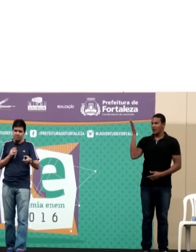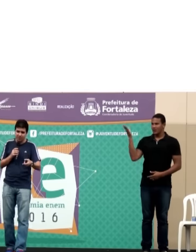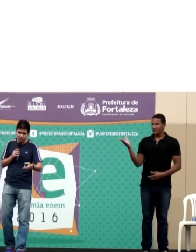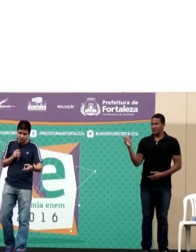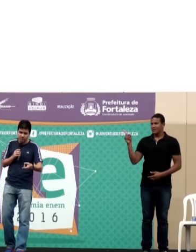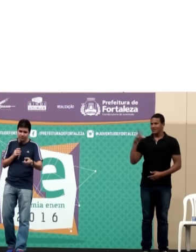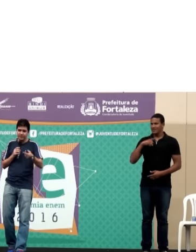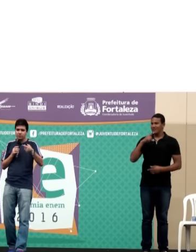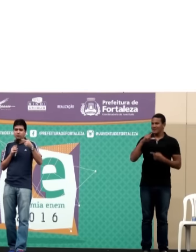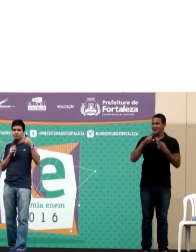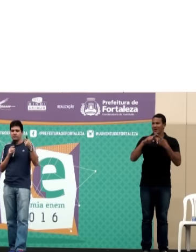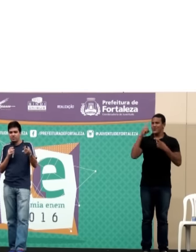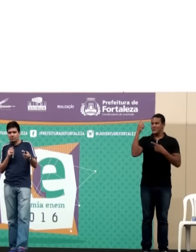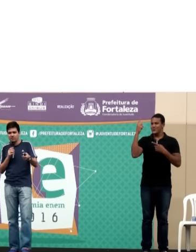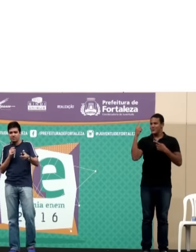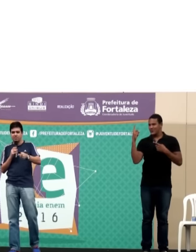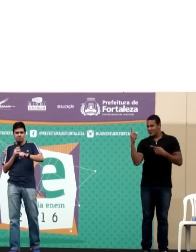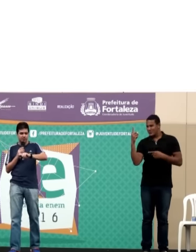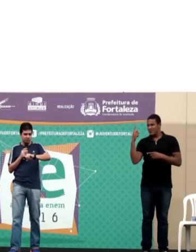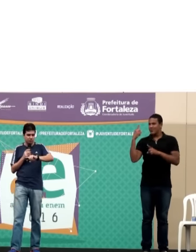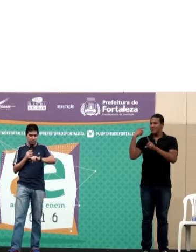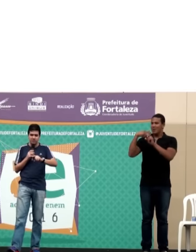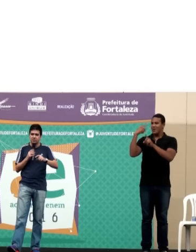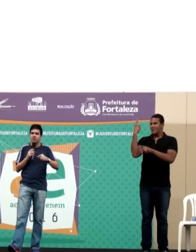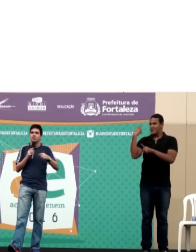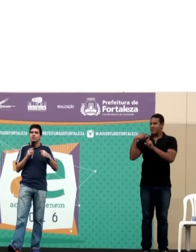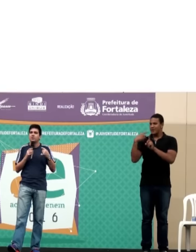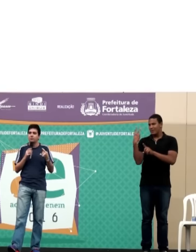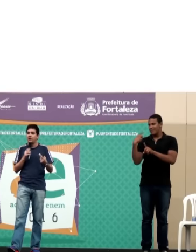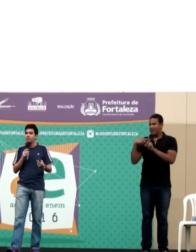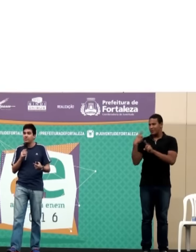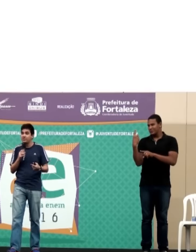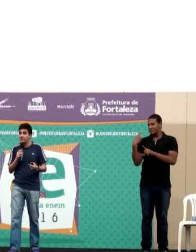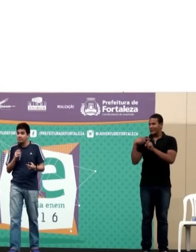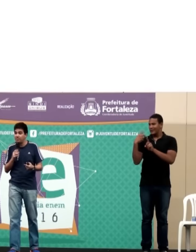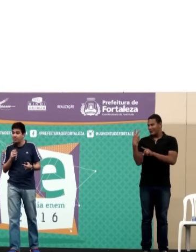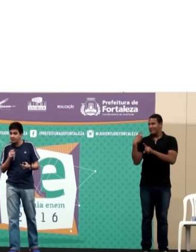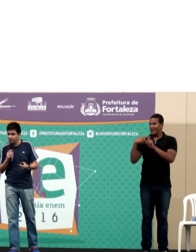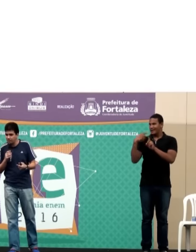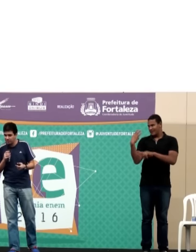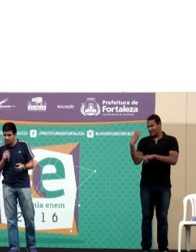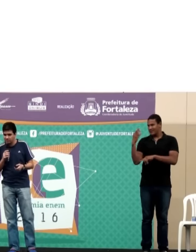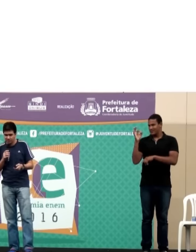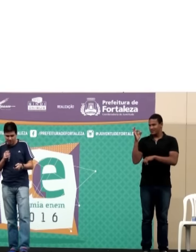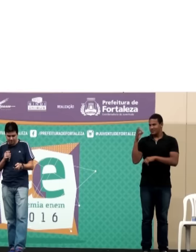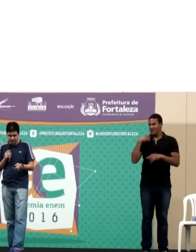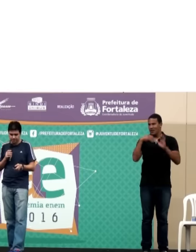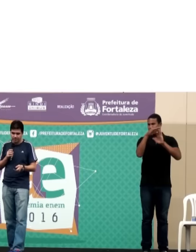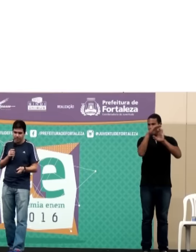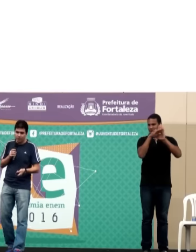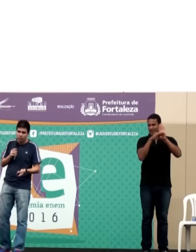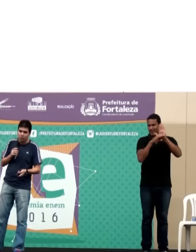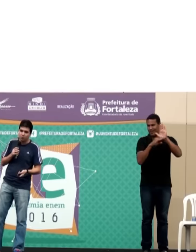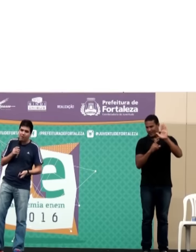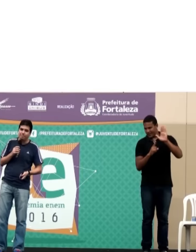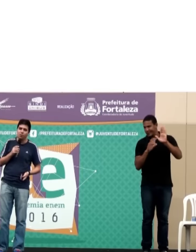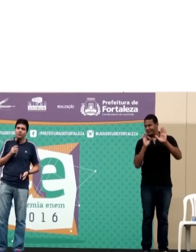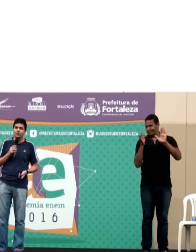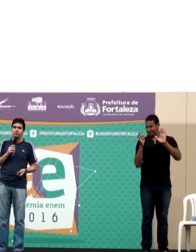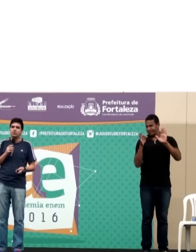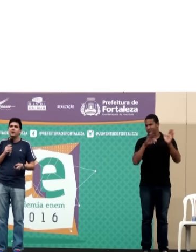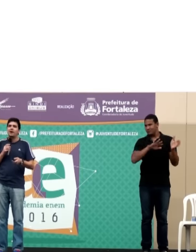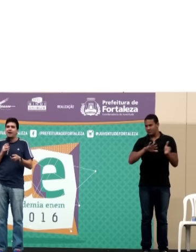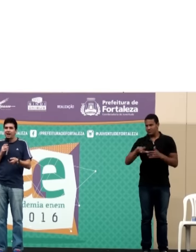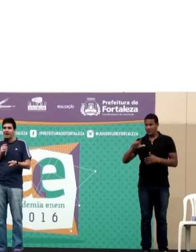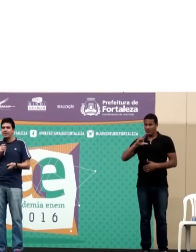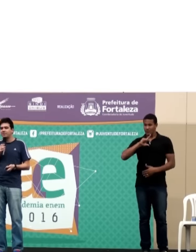é sempre mais 1. O zinco é sempre mais 2. E o alumínio é sempre mais 3, tá? O